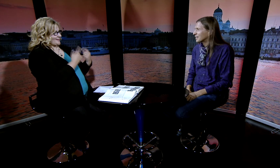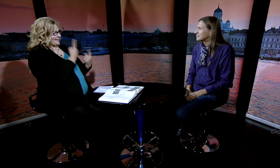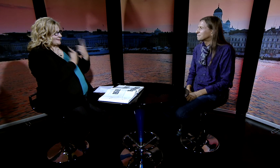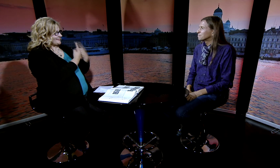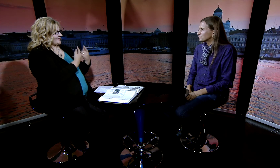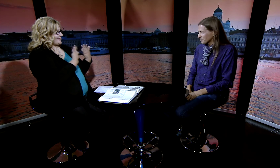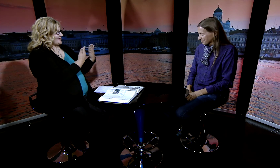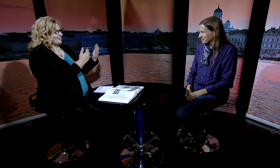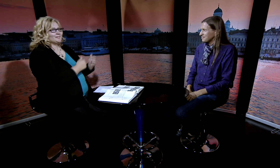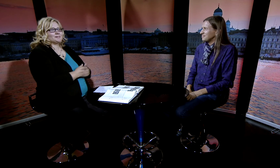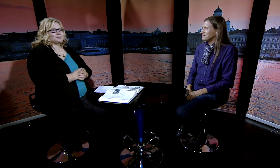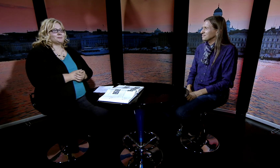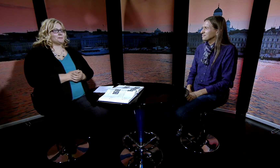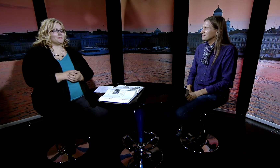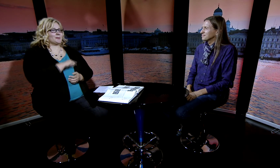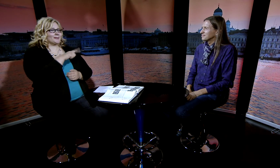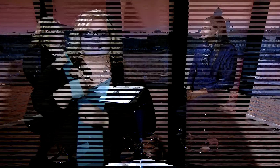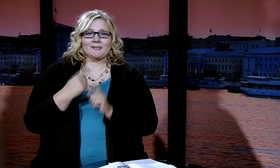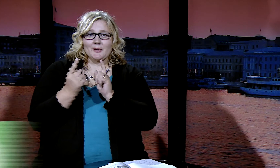Kiitos oikein paljon tästä antoisasta